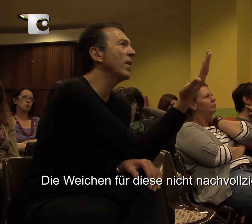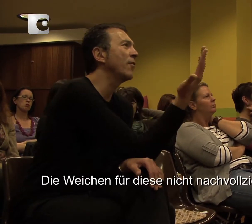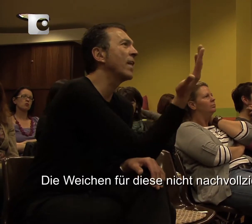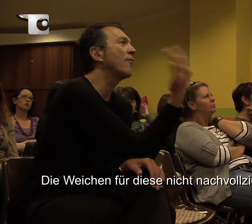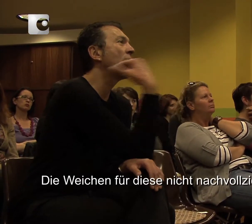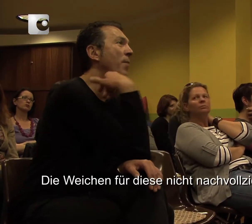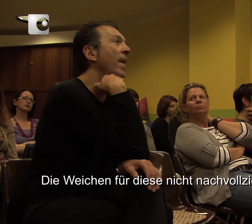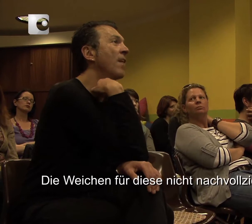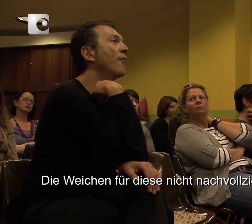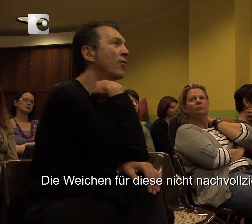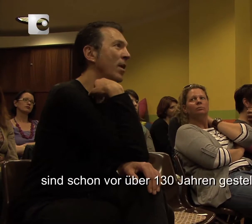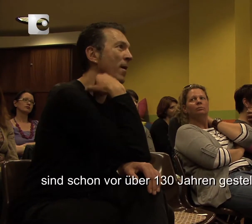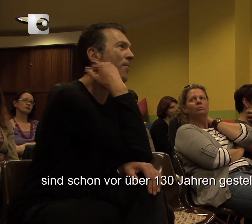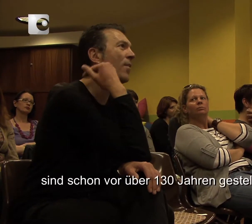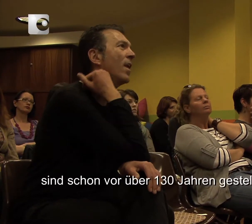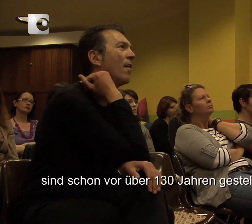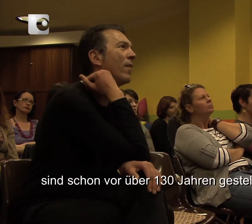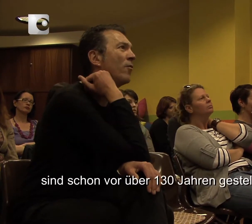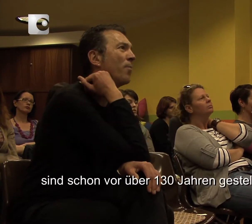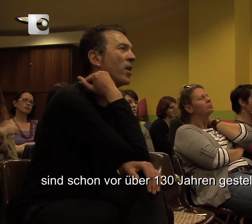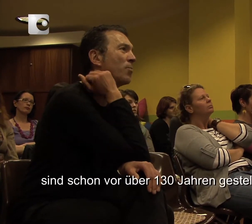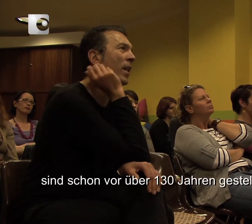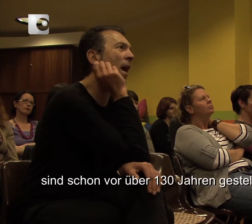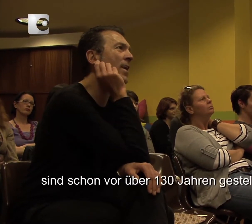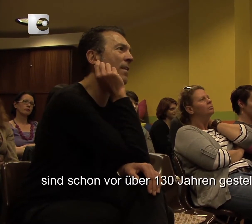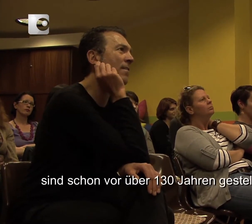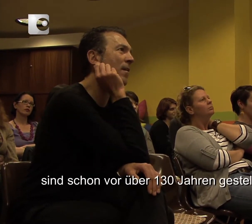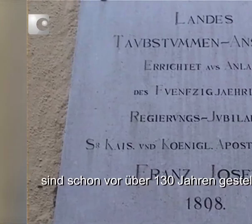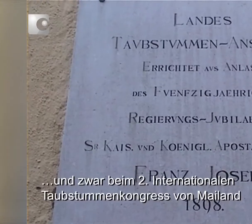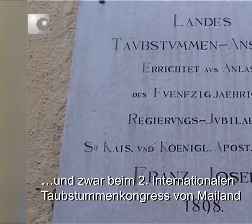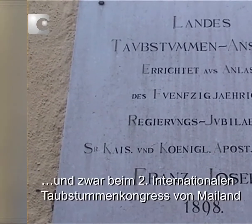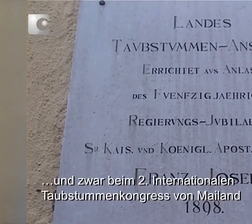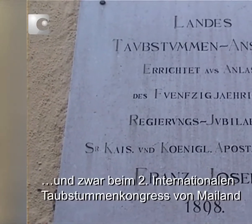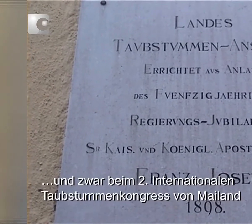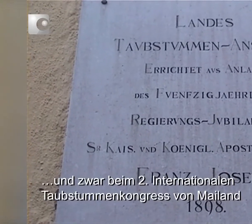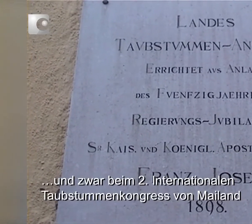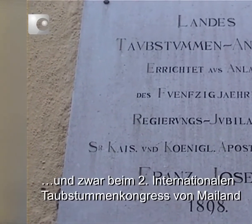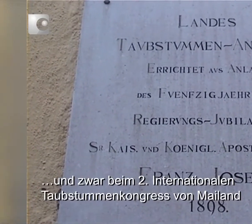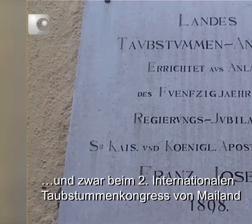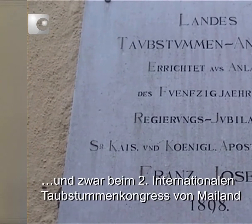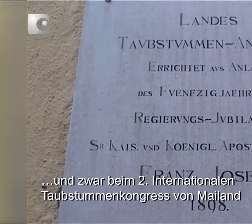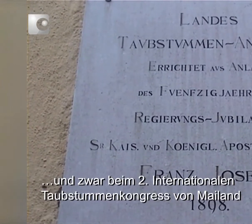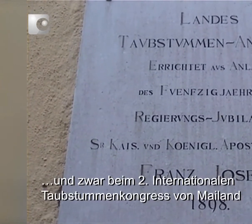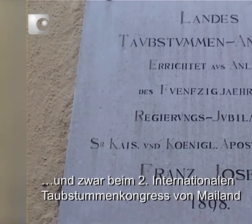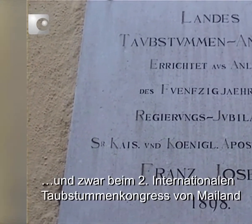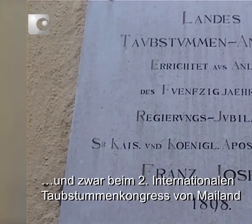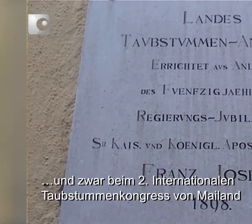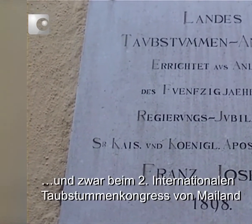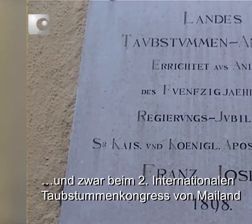nachvollziehbare Entscheidung sind schon vor über 130 Jahren gestellt worden. Und zwar beim zweiten internationalen Taubstummenkongress